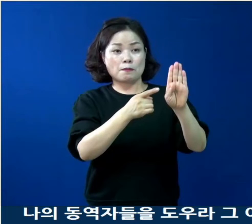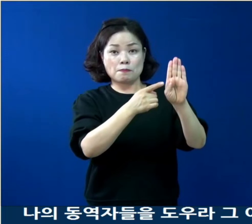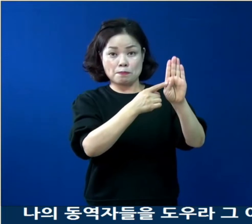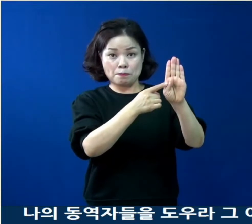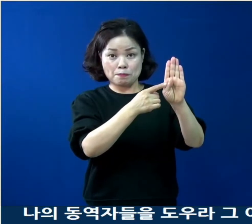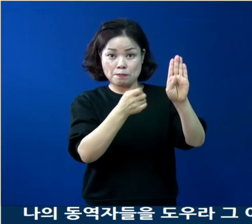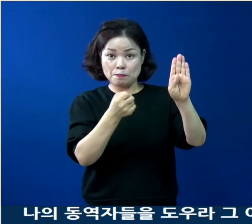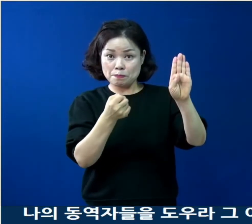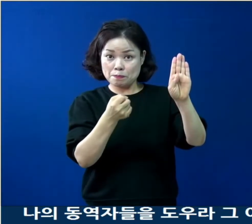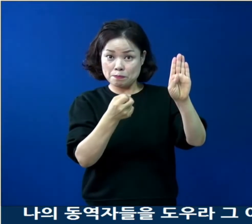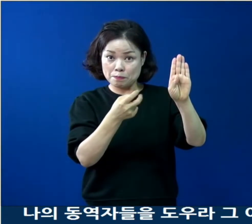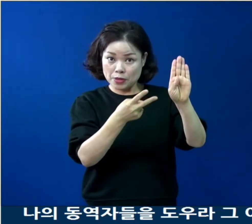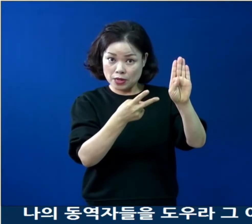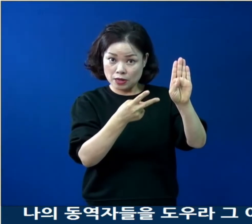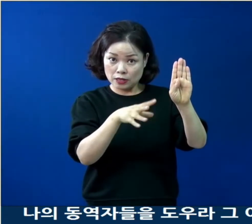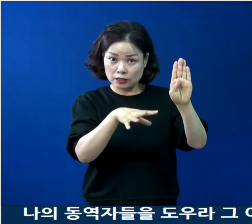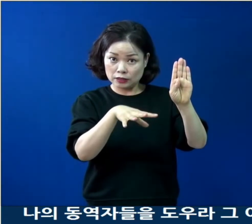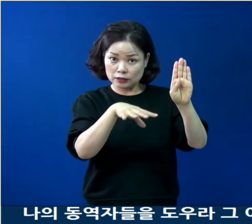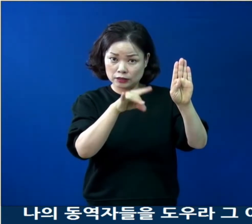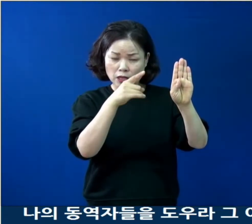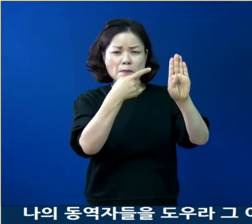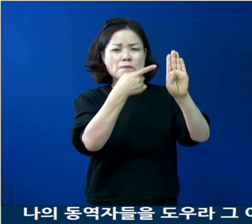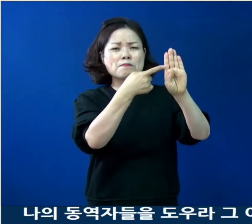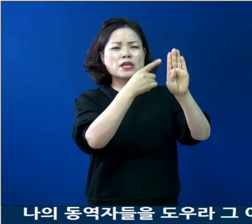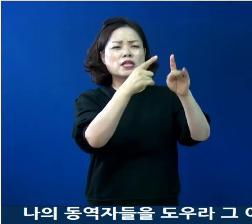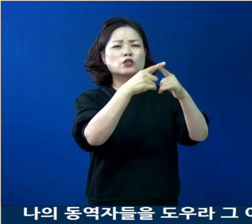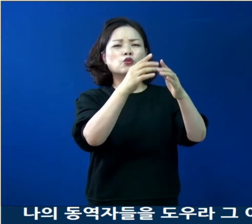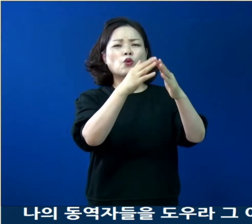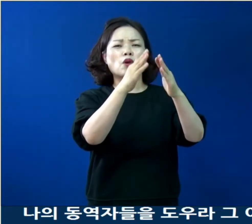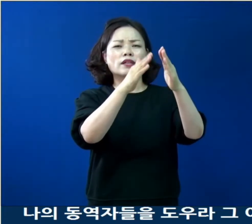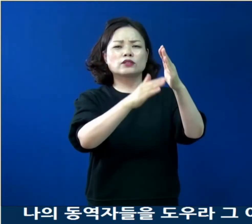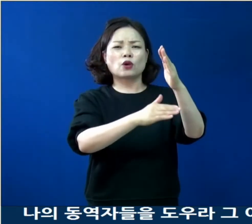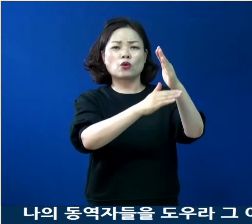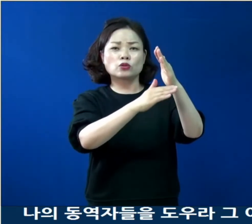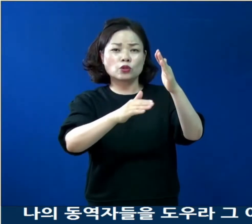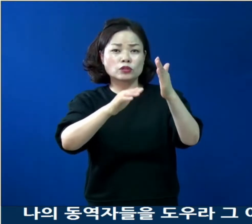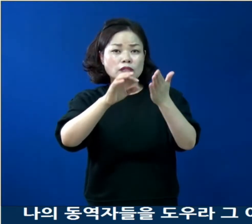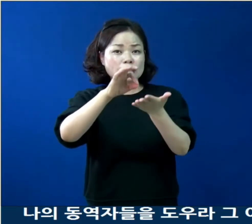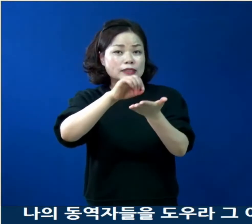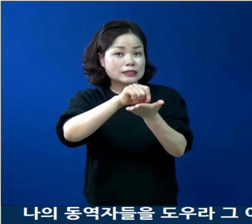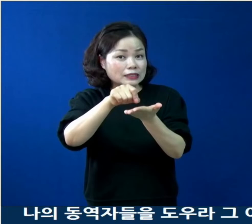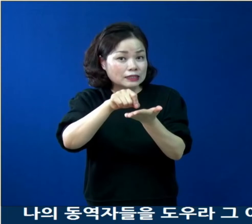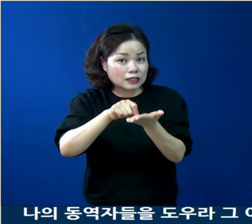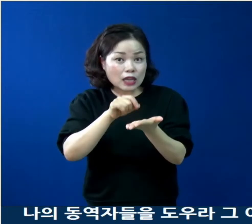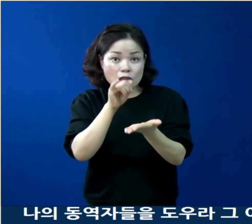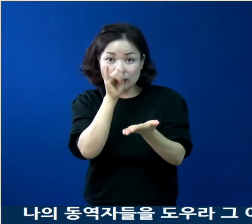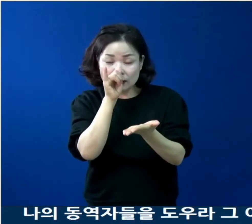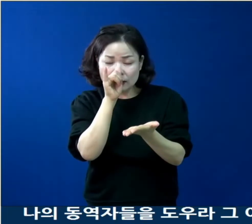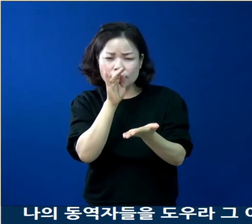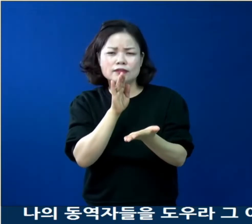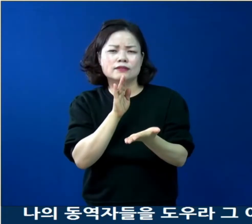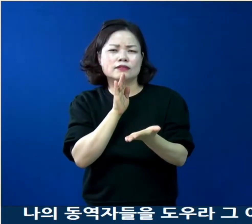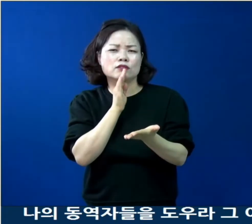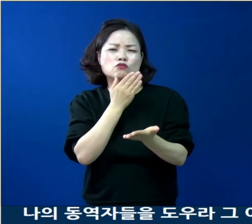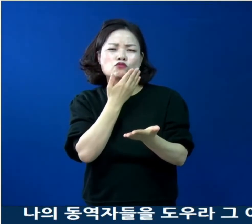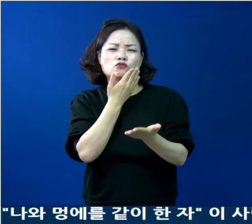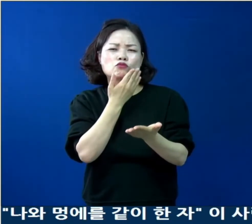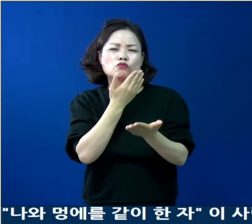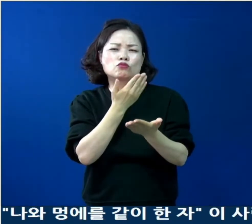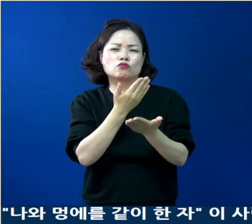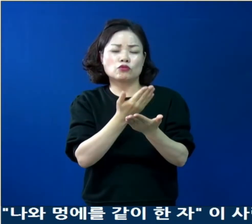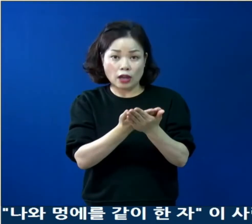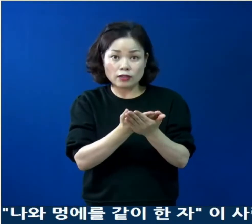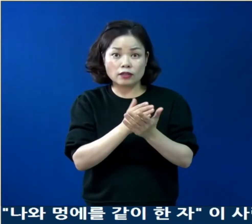빌립보서가 처음 시작할 때는 빌립보 교인들에게 쓰여졌다 이렇게 쓰는데, 사실은 중요한